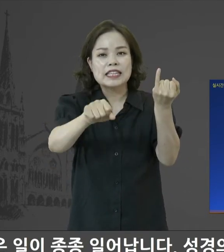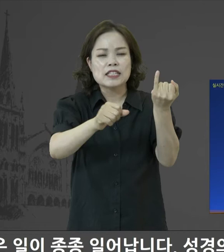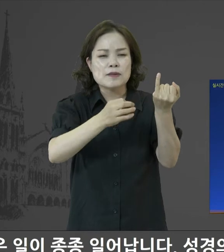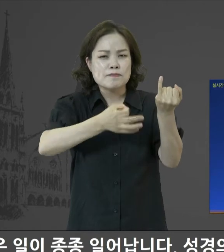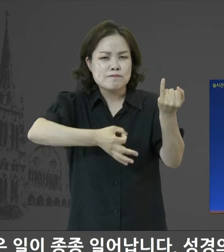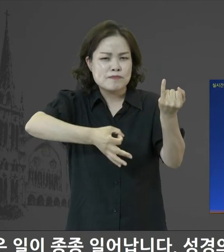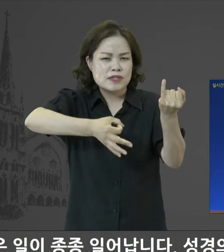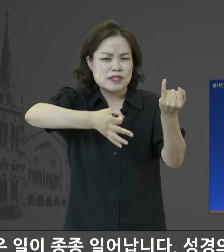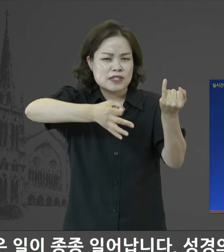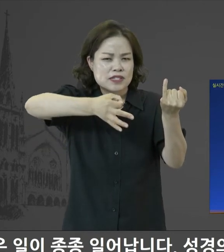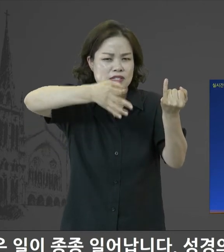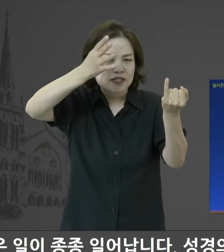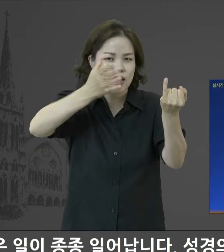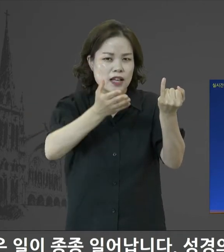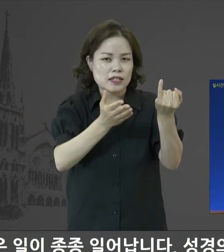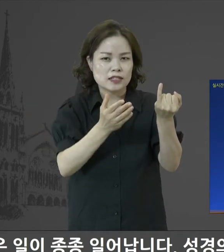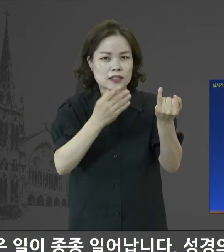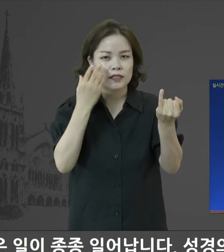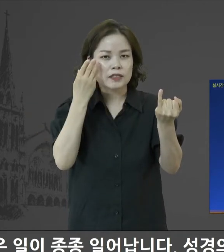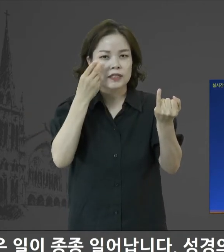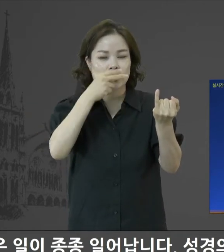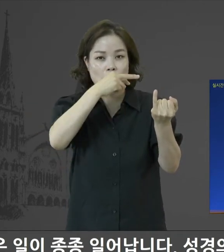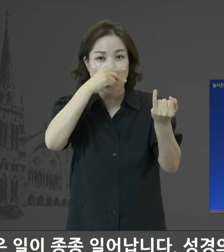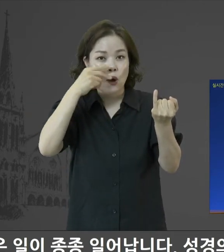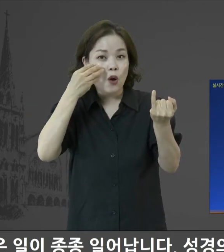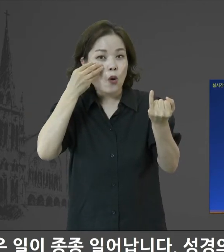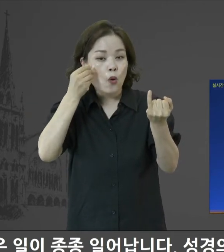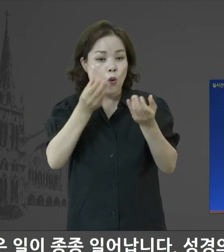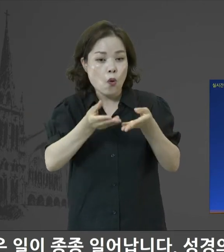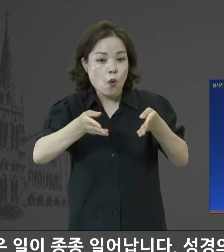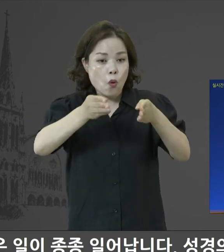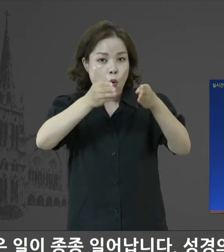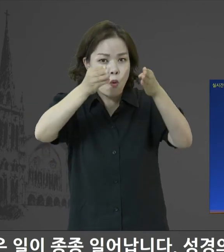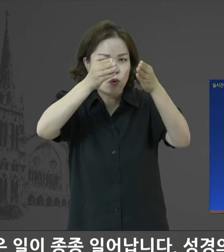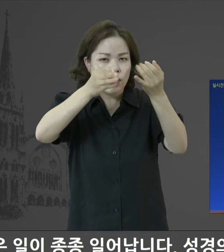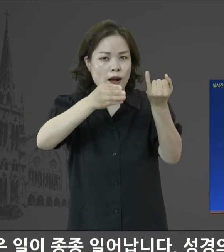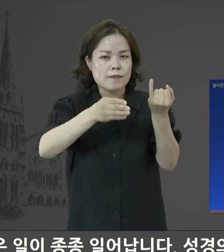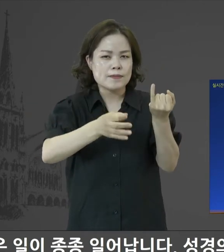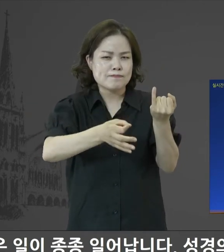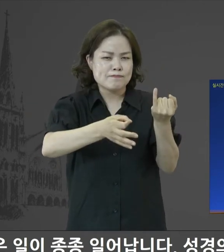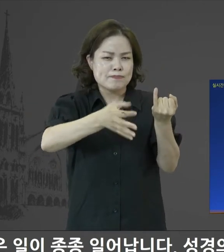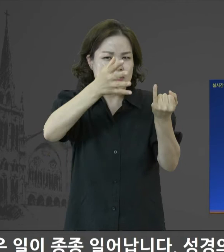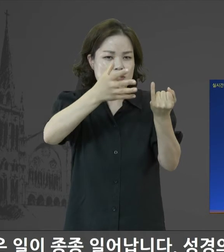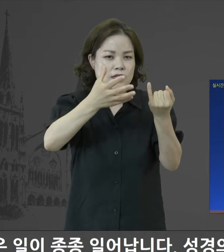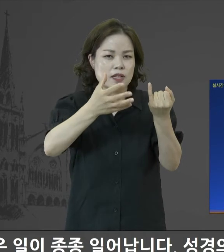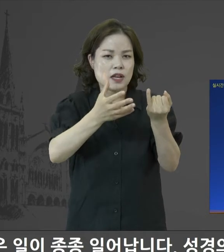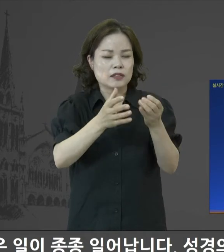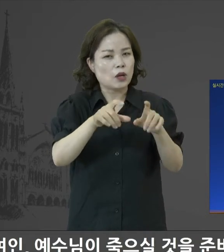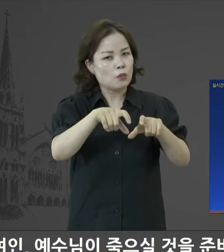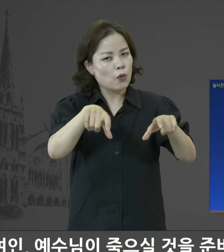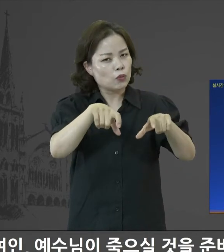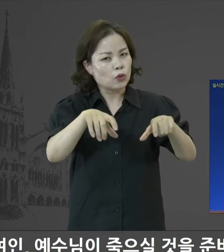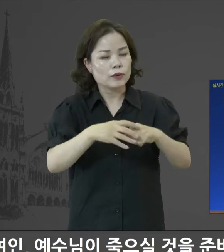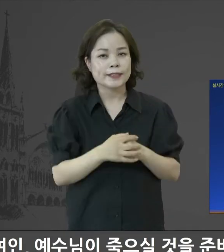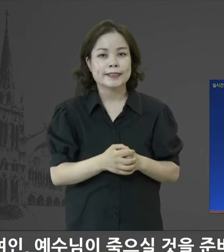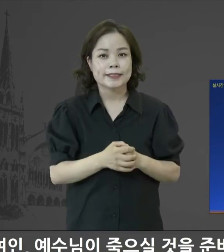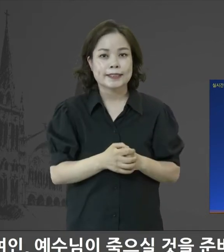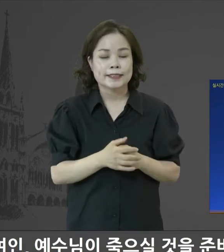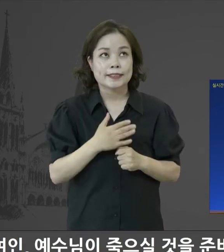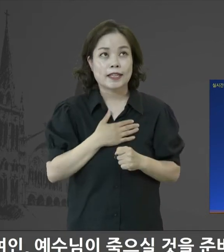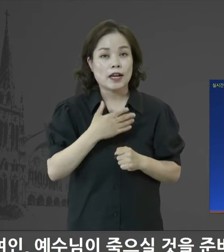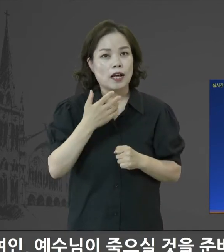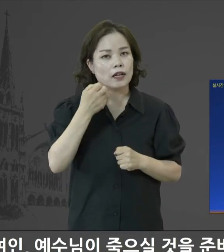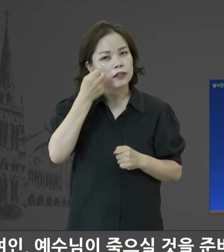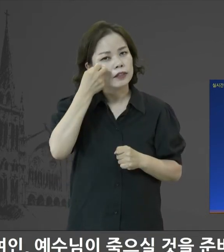비싼 향유 옥합 깨뜨렸던 여인이 있죠. 이 옥합이 꽤 비쌌다고 얘기합니다. 보통 내가 한